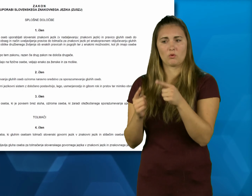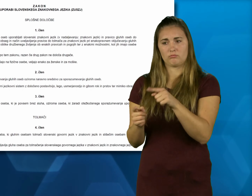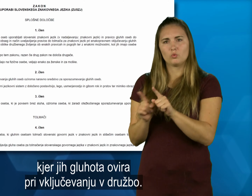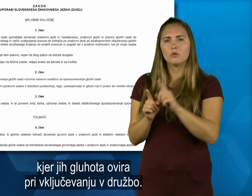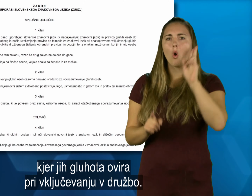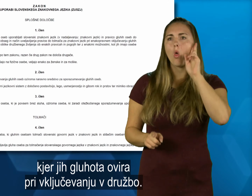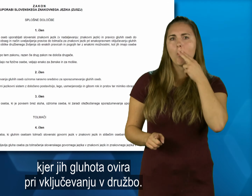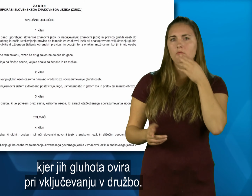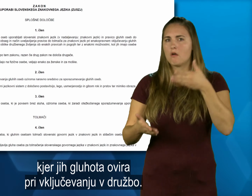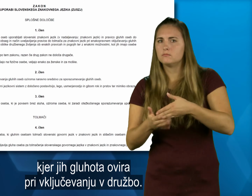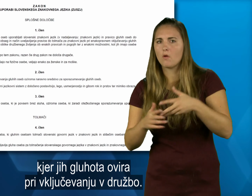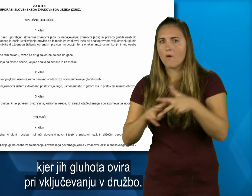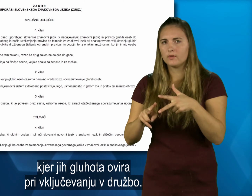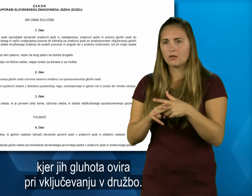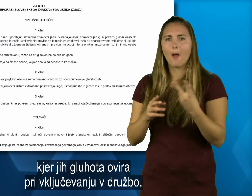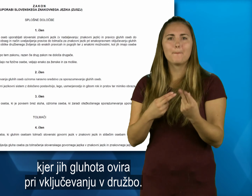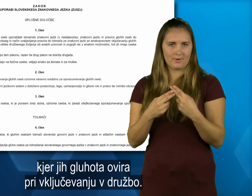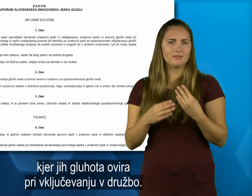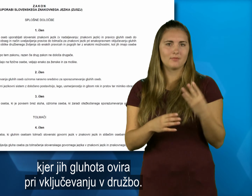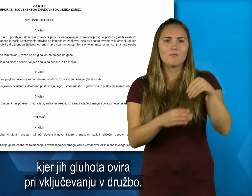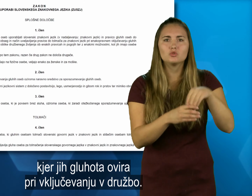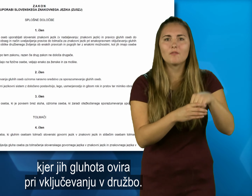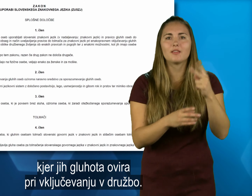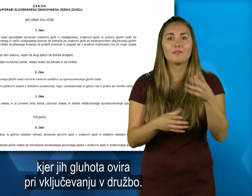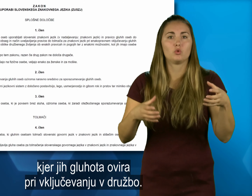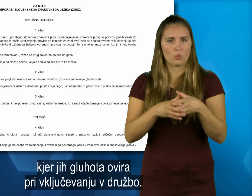jih gluhota ovira pri vključevanju v družbo.